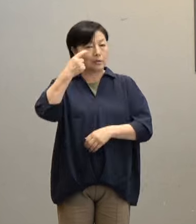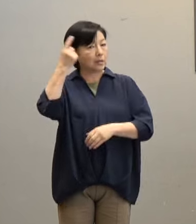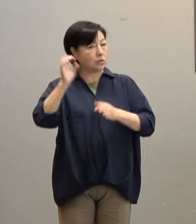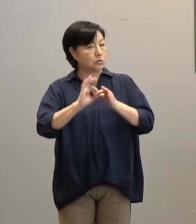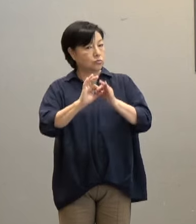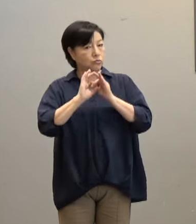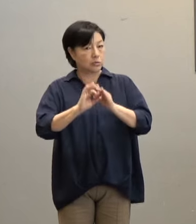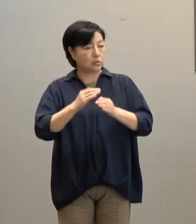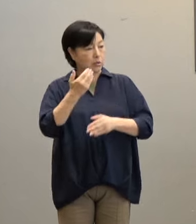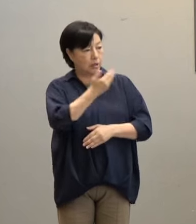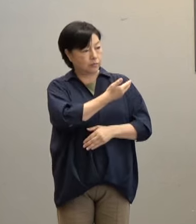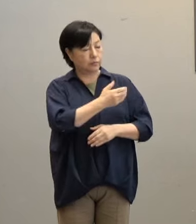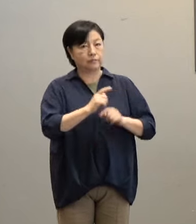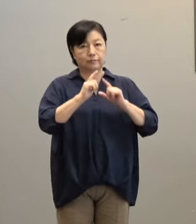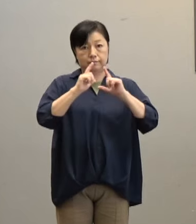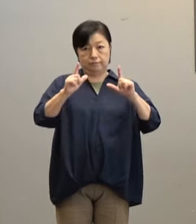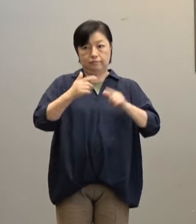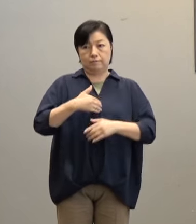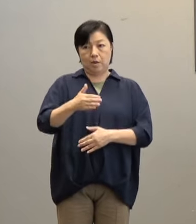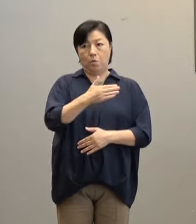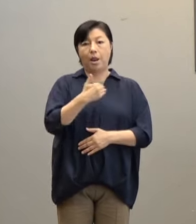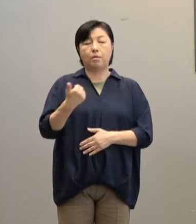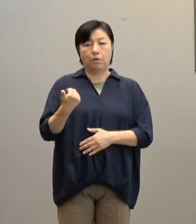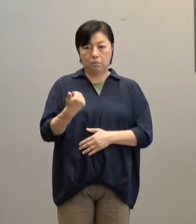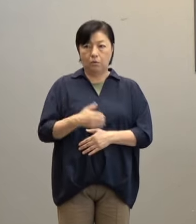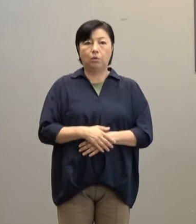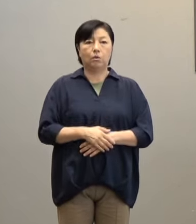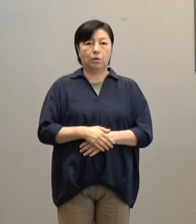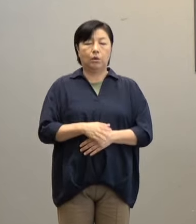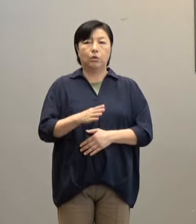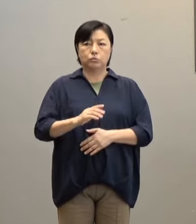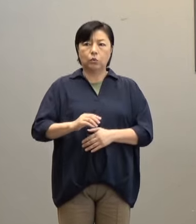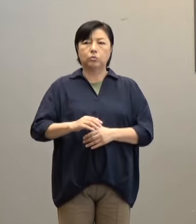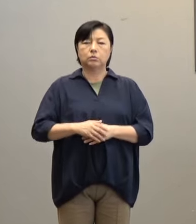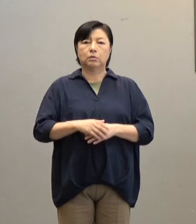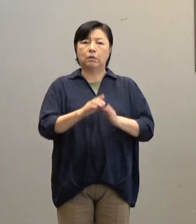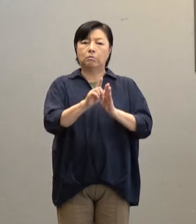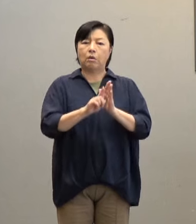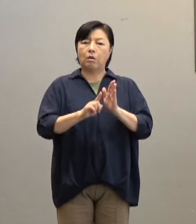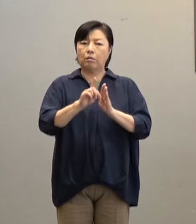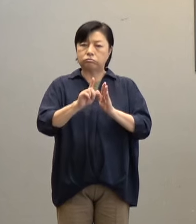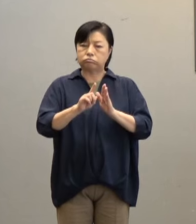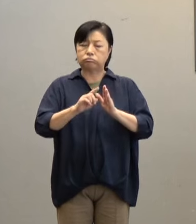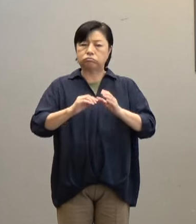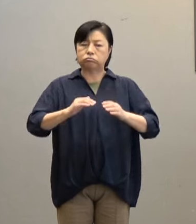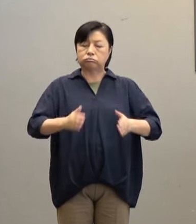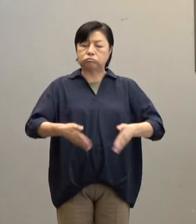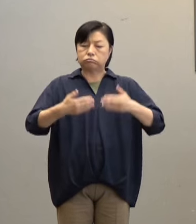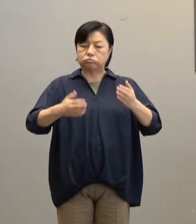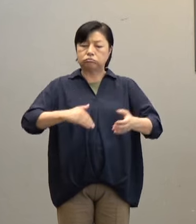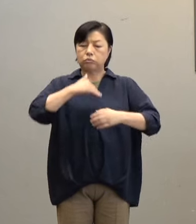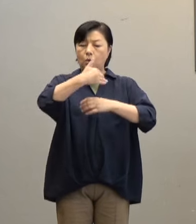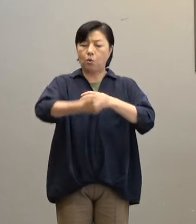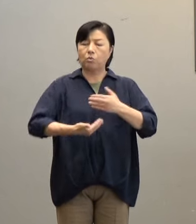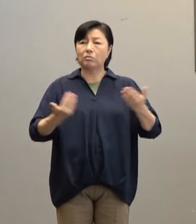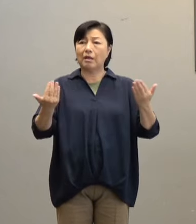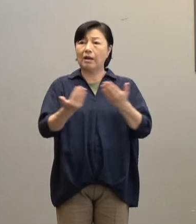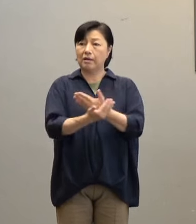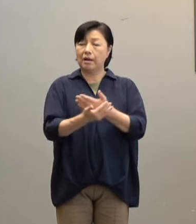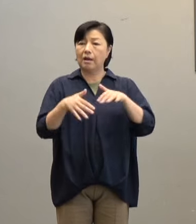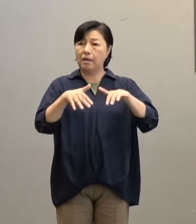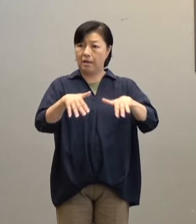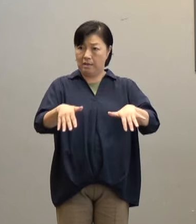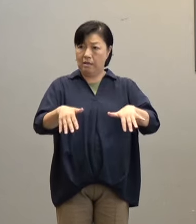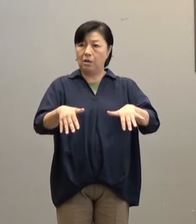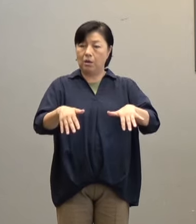聞かせいただけますでしょうか。 はい、あの我々もそういう、 こう気候のこう温暖化への影響への対応としてもですね、あの